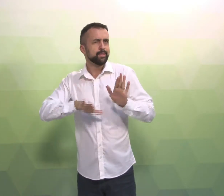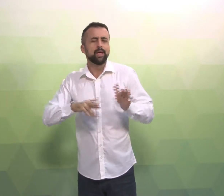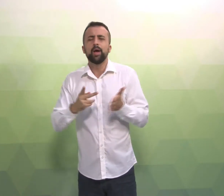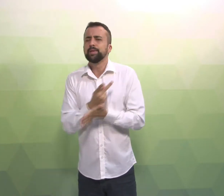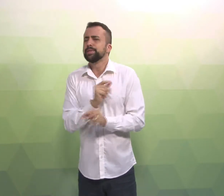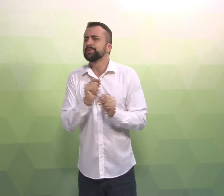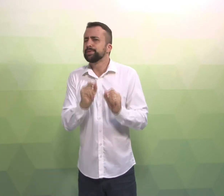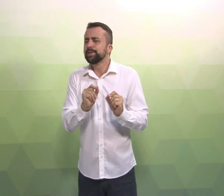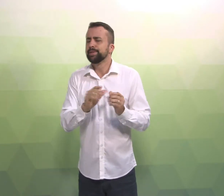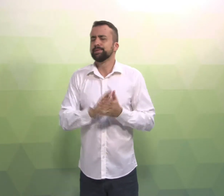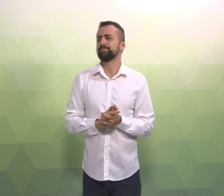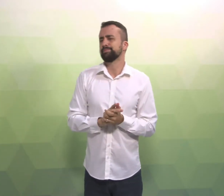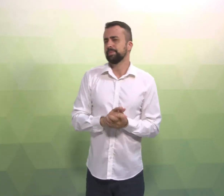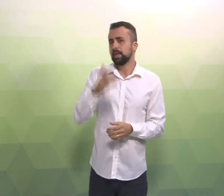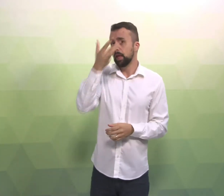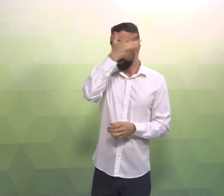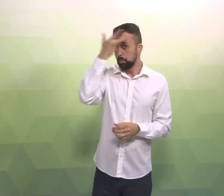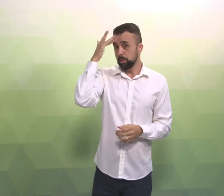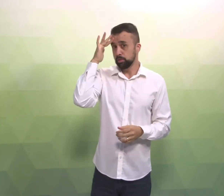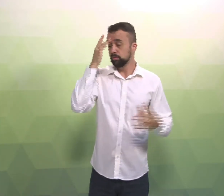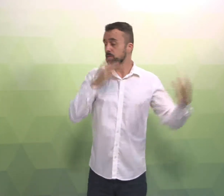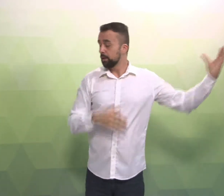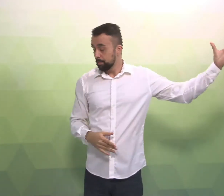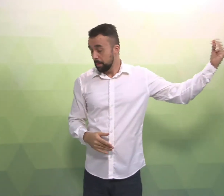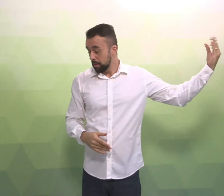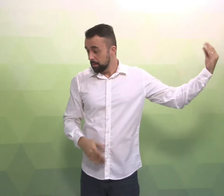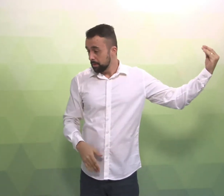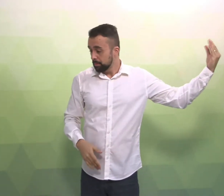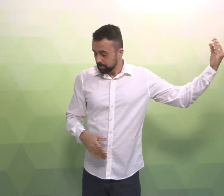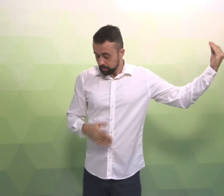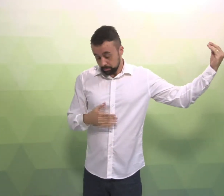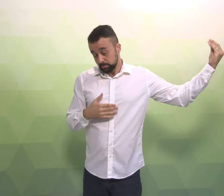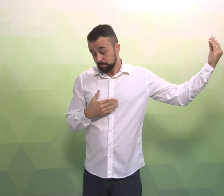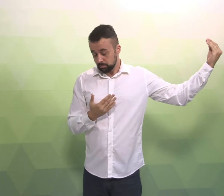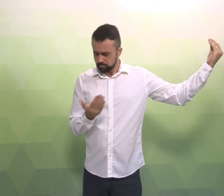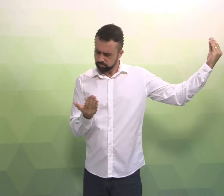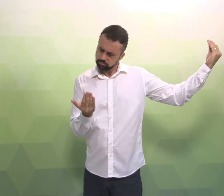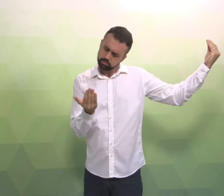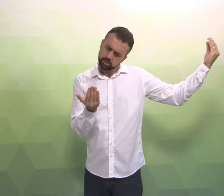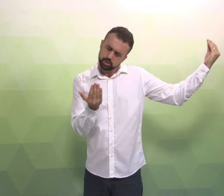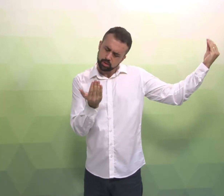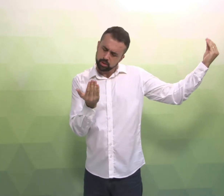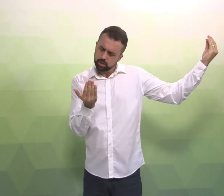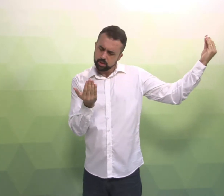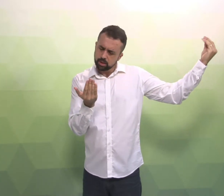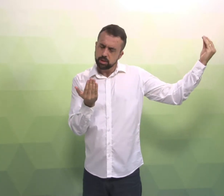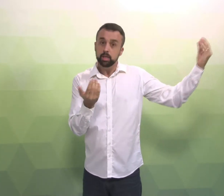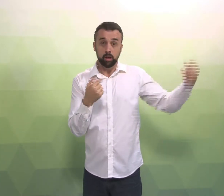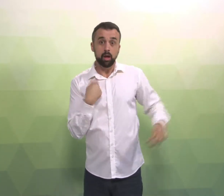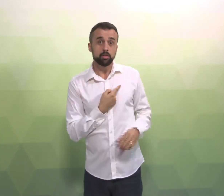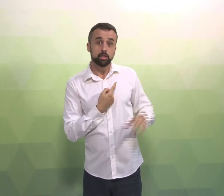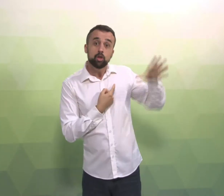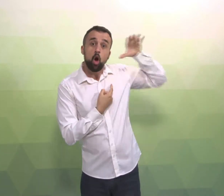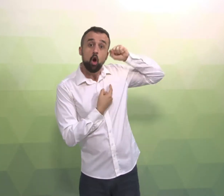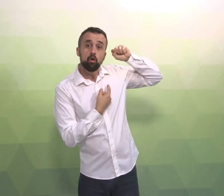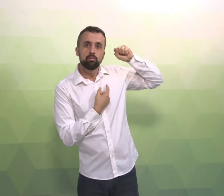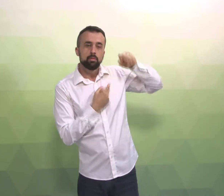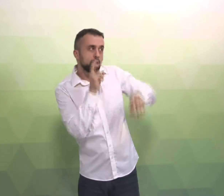exemplo. Nós ouvintes, às vezes, acontece de alguém estar falando com a gente